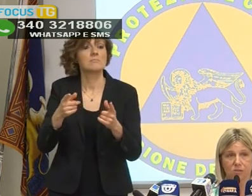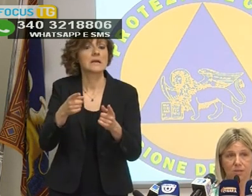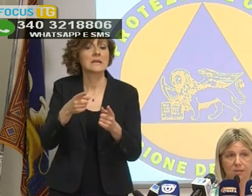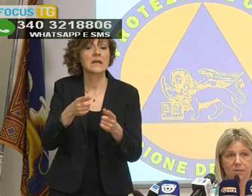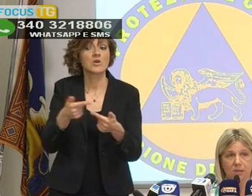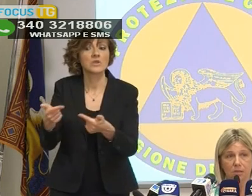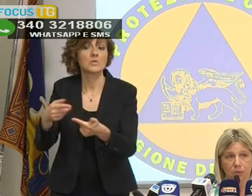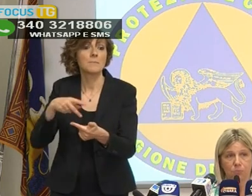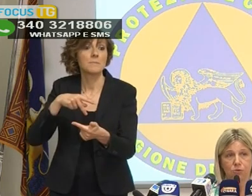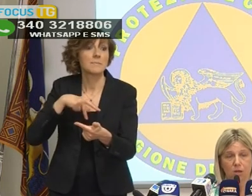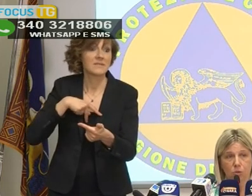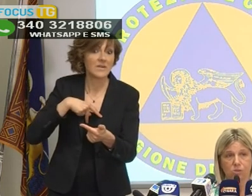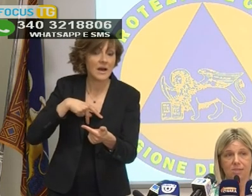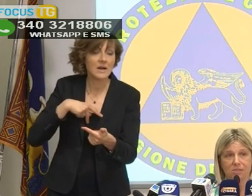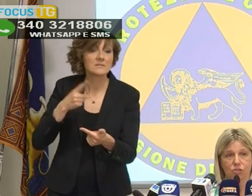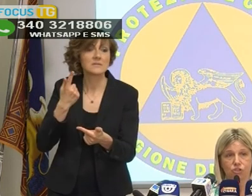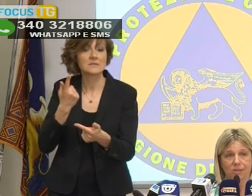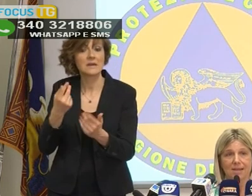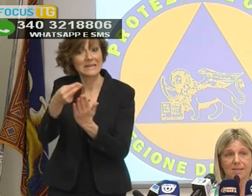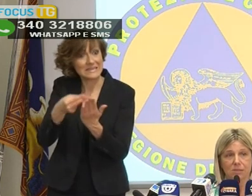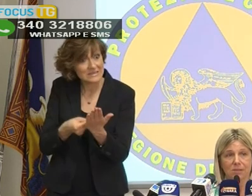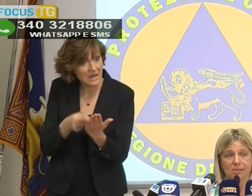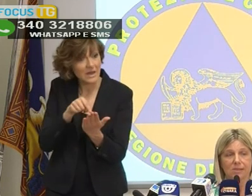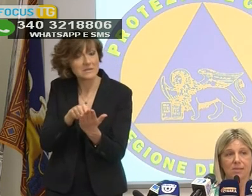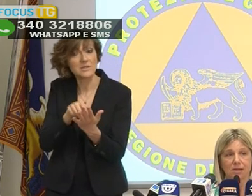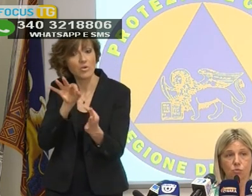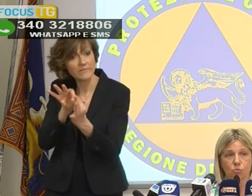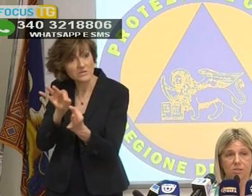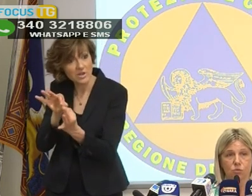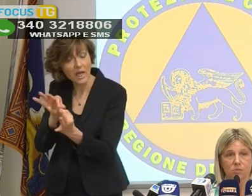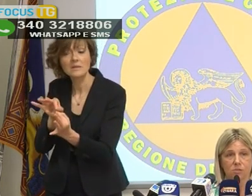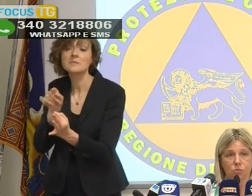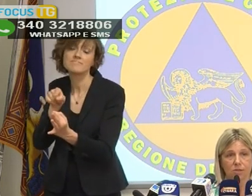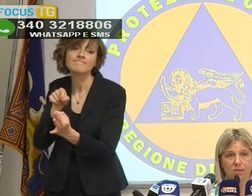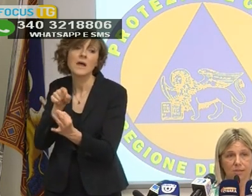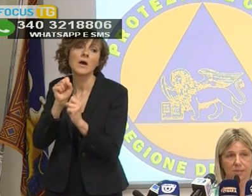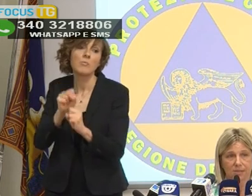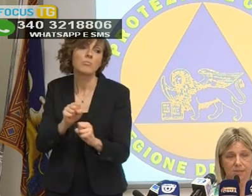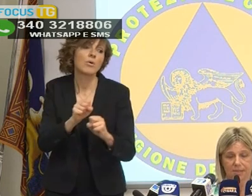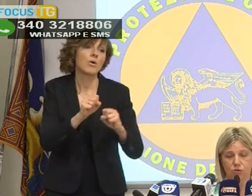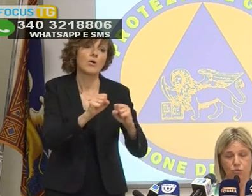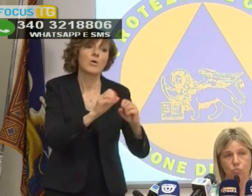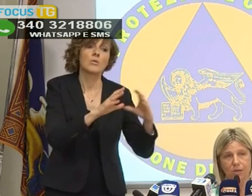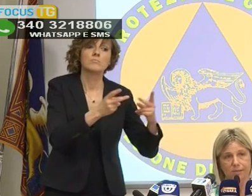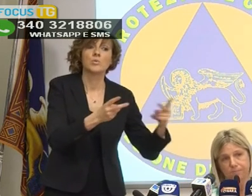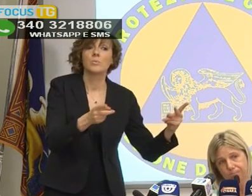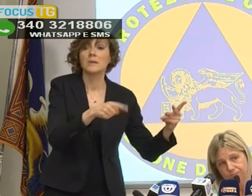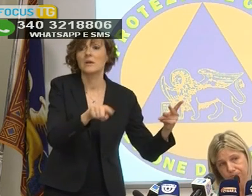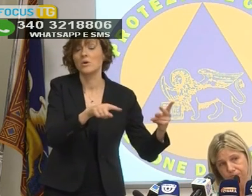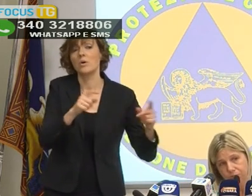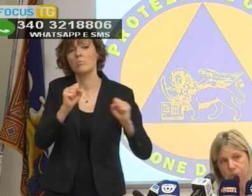e convenzionati, proprio nell'ottica di cercare di smaltire alcune situazioni che si erano